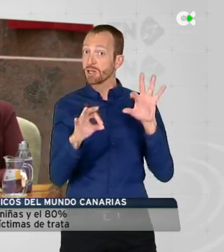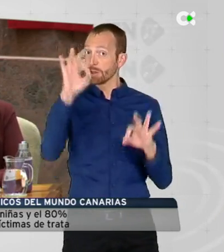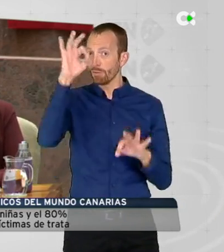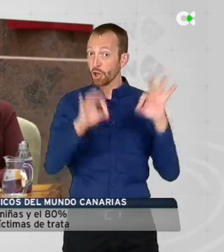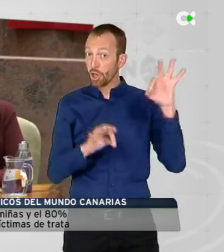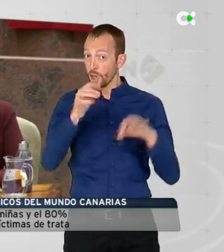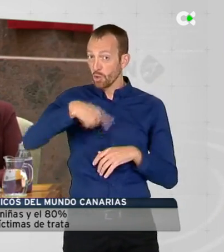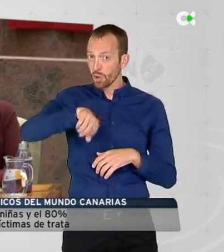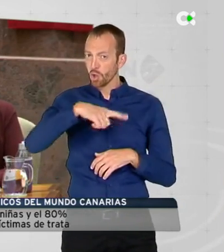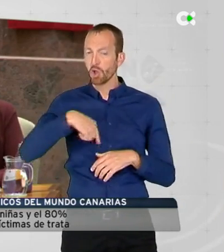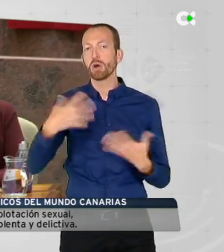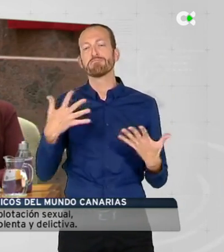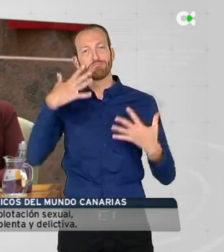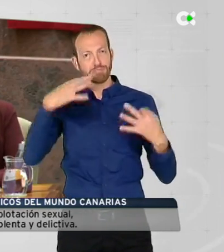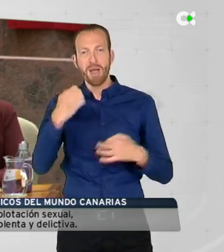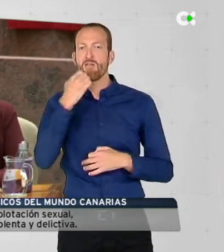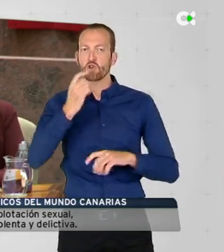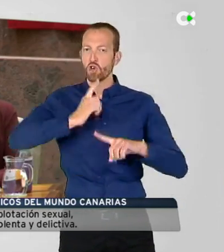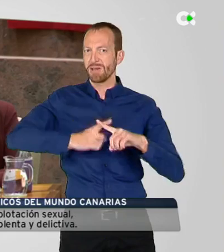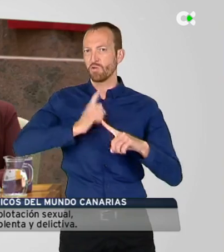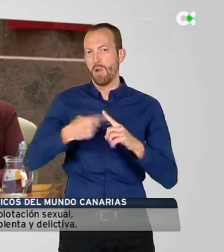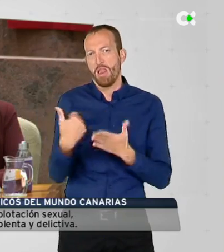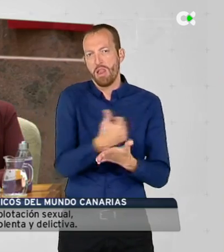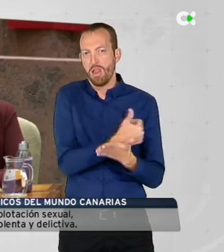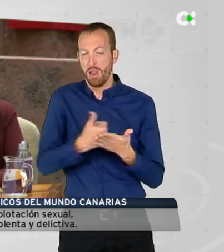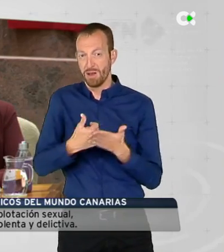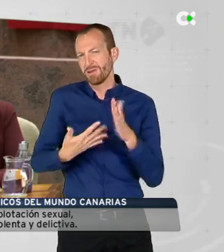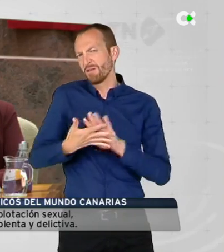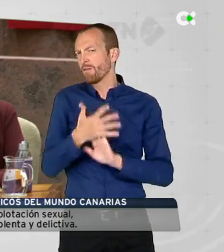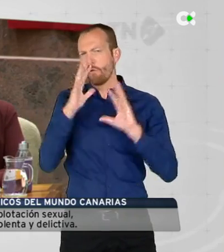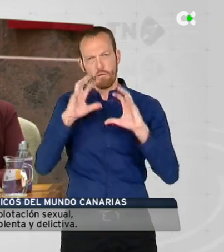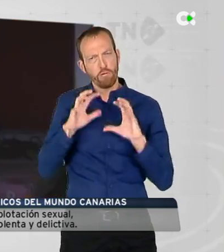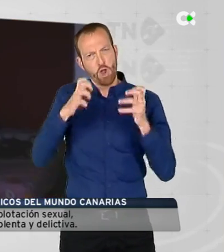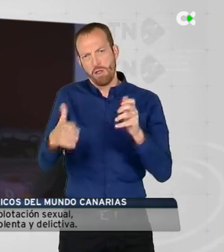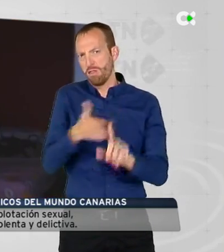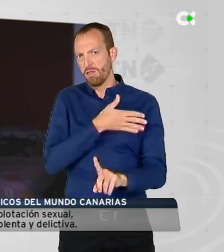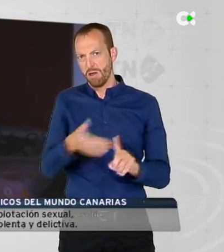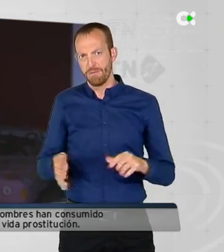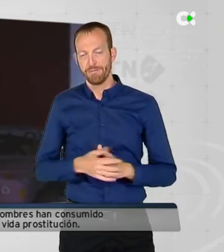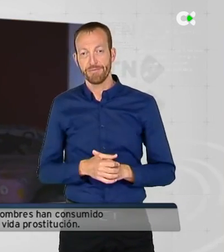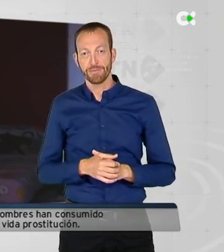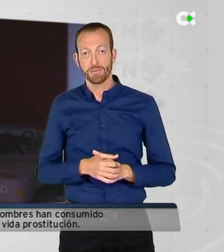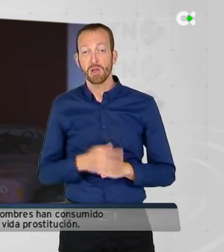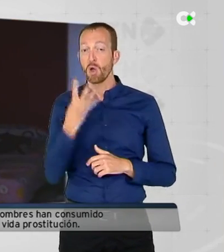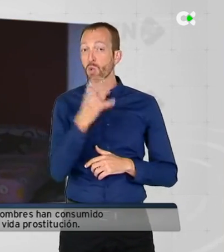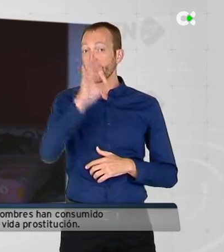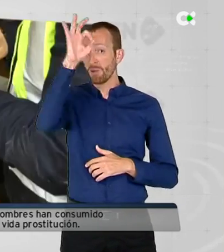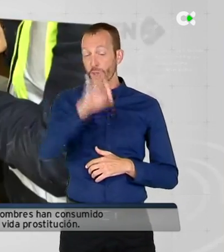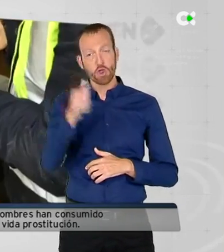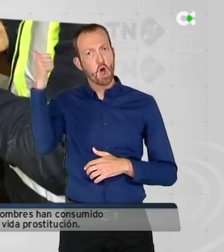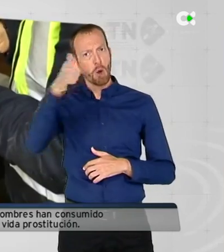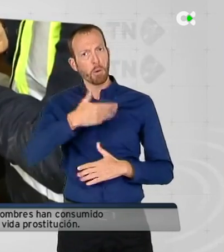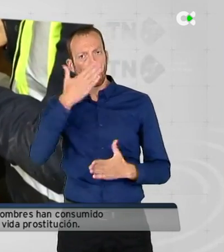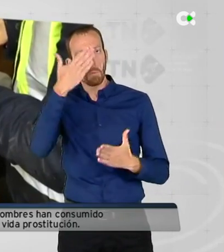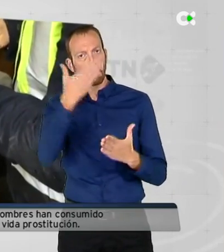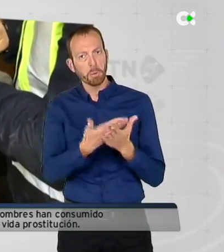estas son víctimas de trata con fines de explotación sexual, es decir, su forma más violenta y delictiva. Más del 40% de los hombres han